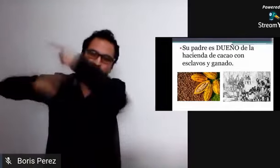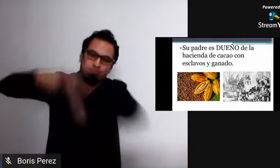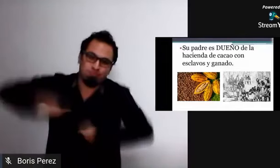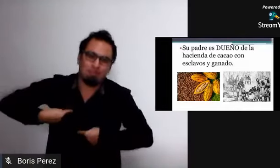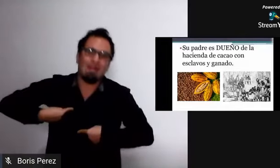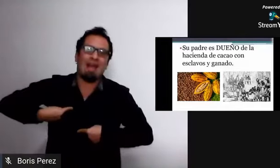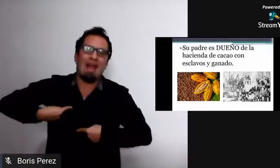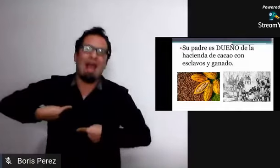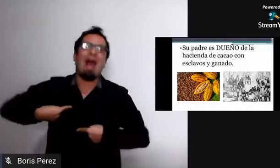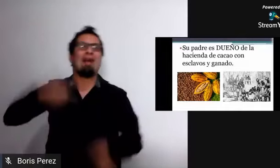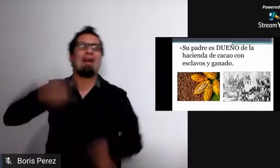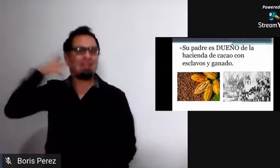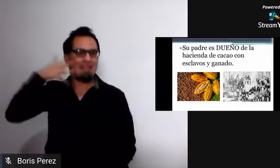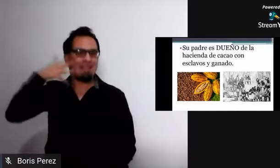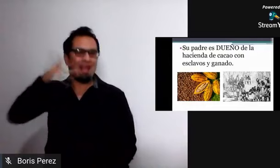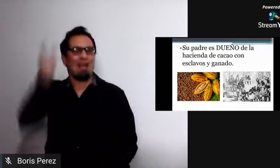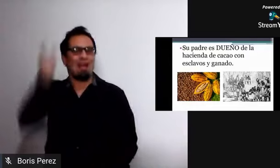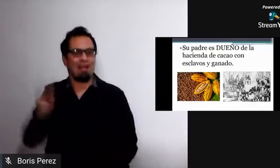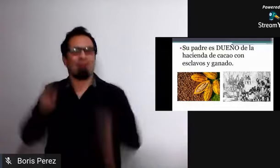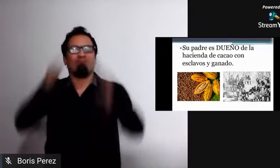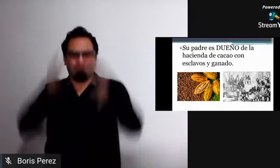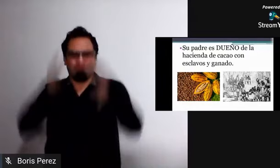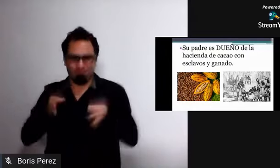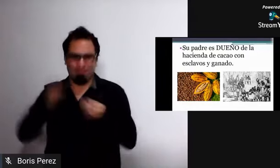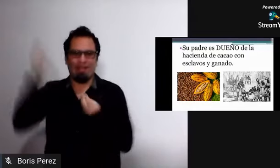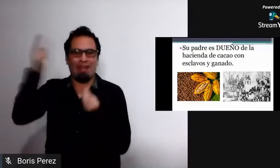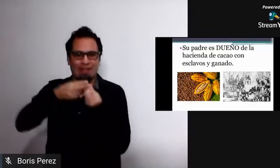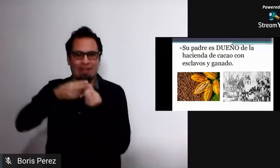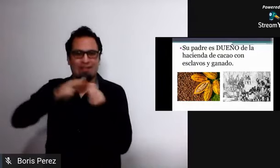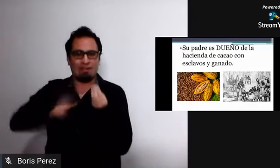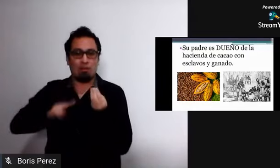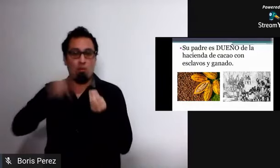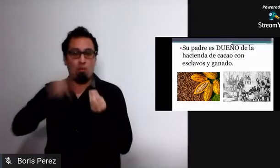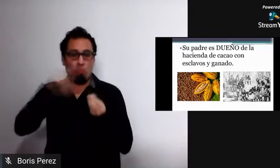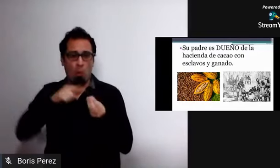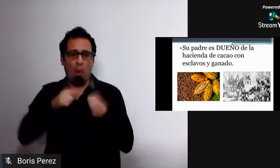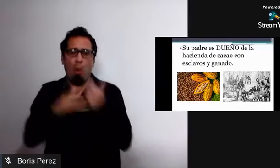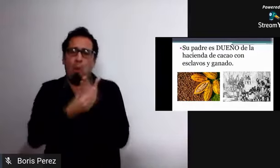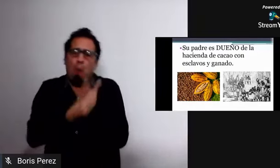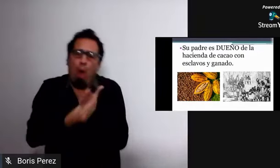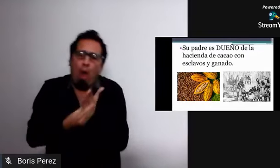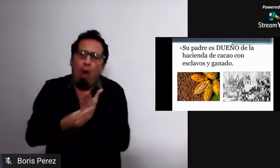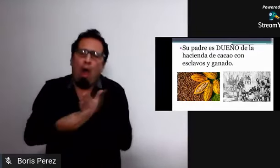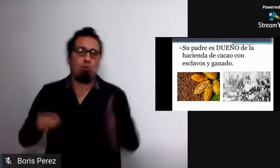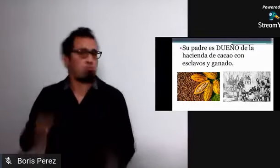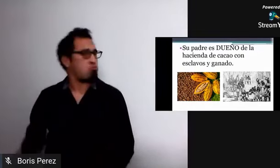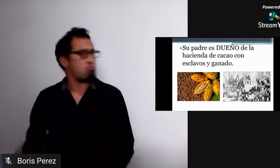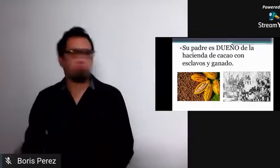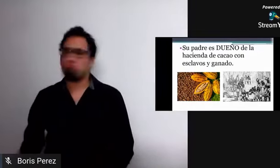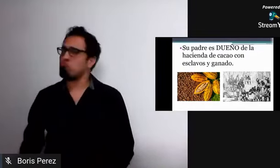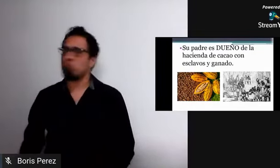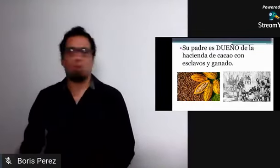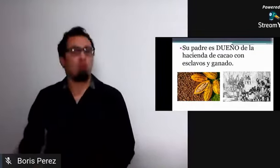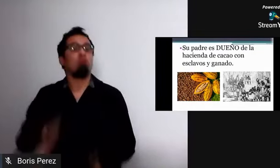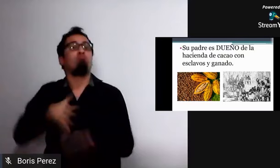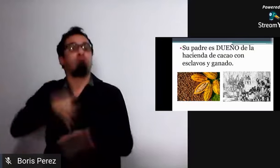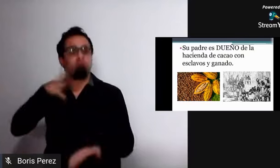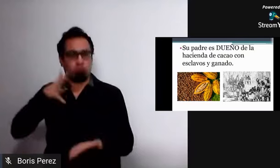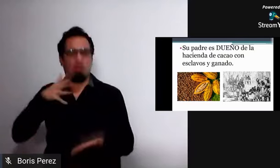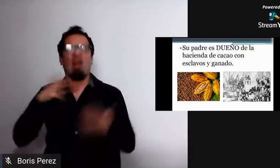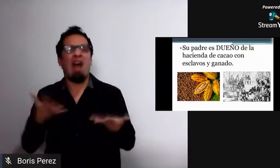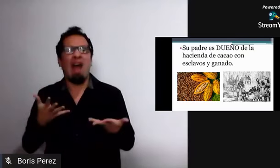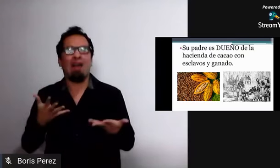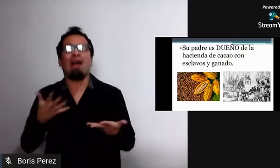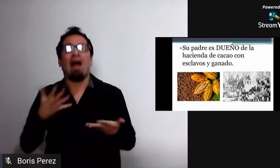da entre los españoles y los nativos. Entonces, digamos que Francisco de Paula Santander es considerado un